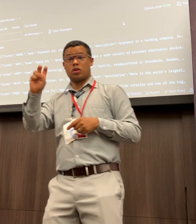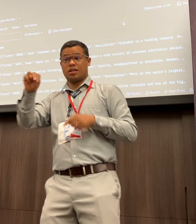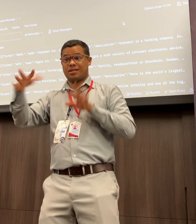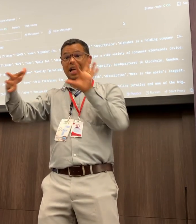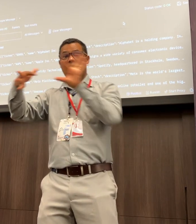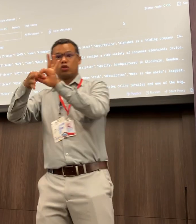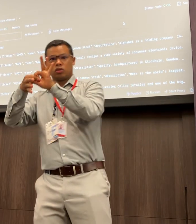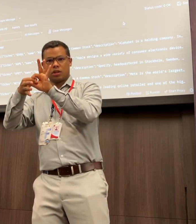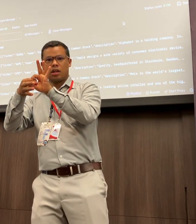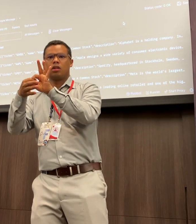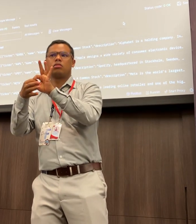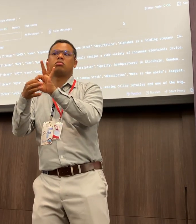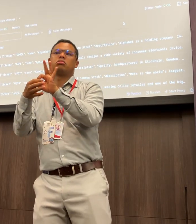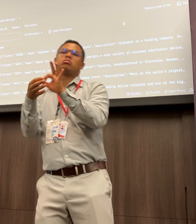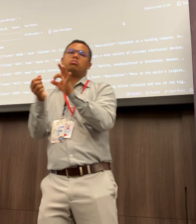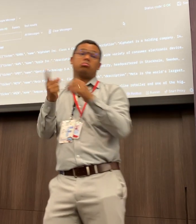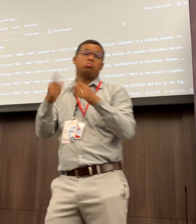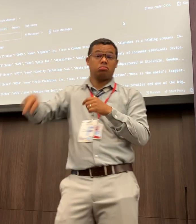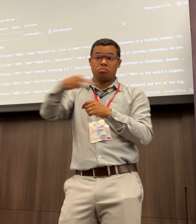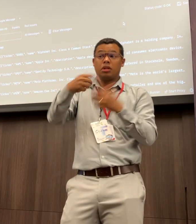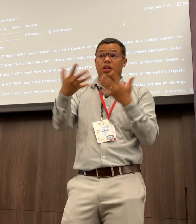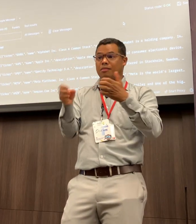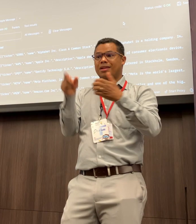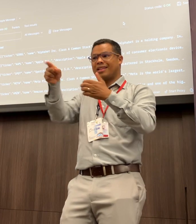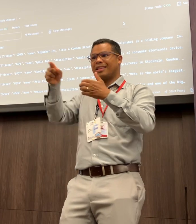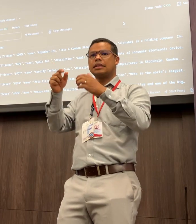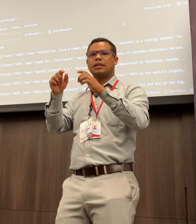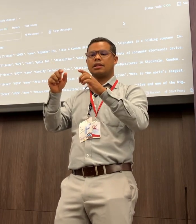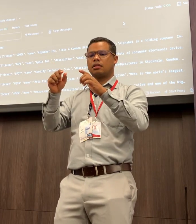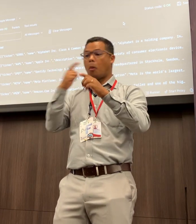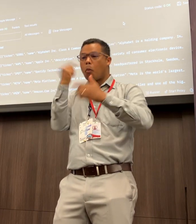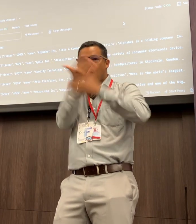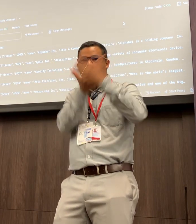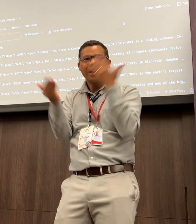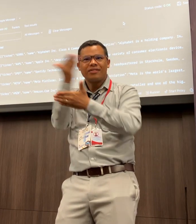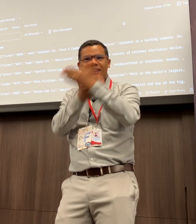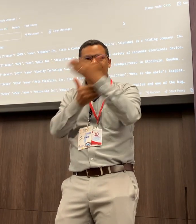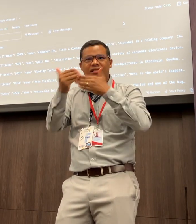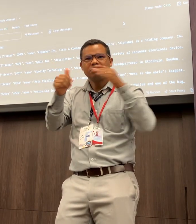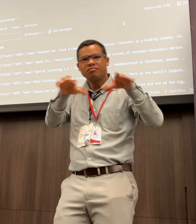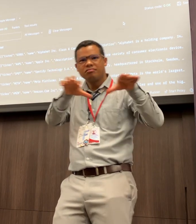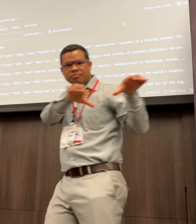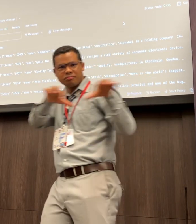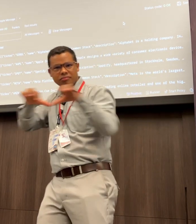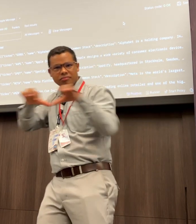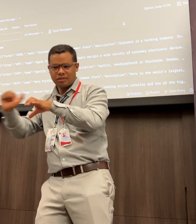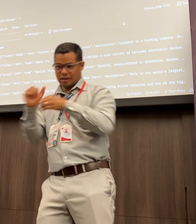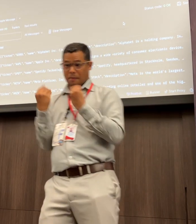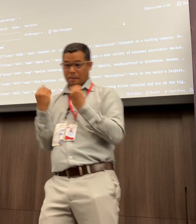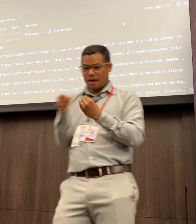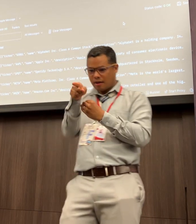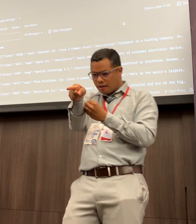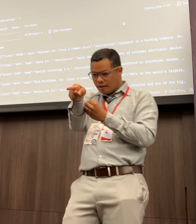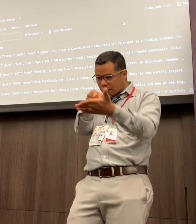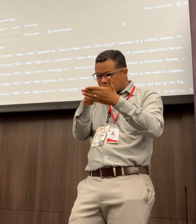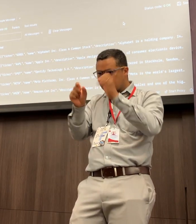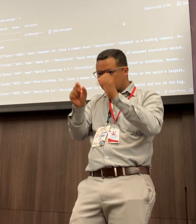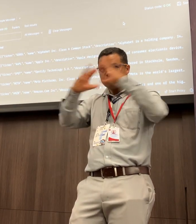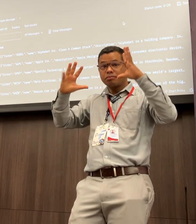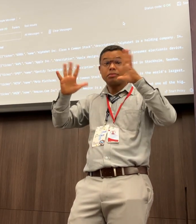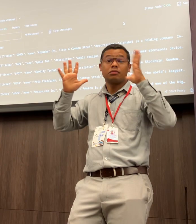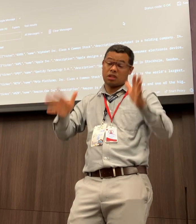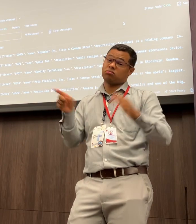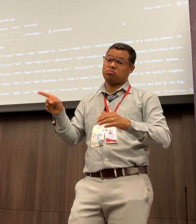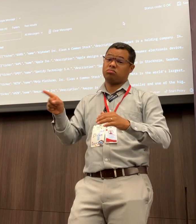como siempre, también en simulador, corriendo también, para darles una idea también de lo que es la experiencia full stack de